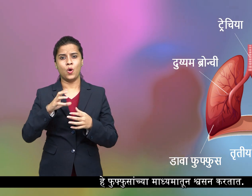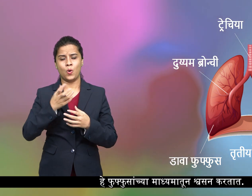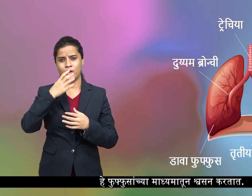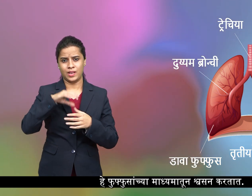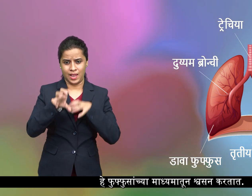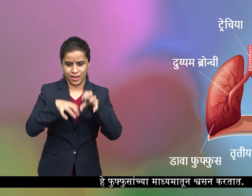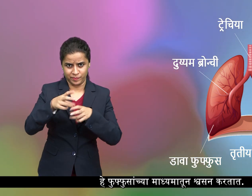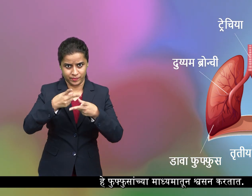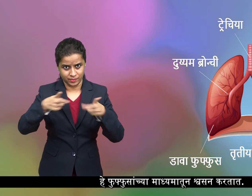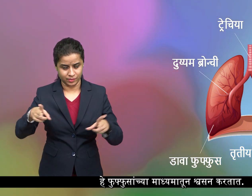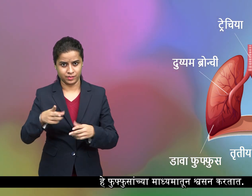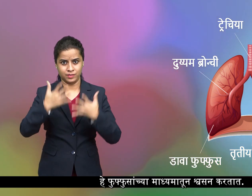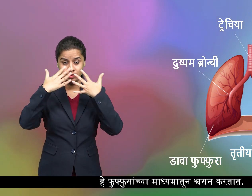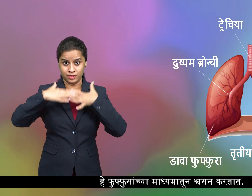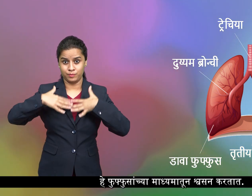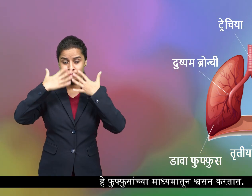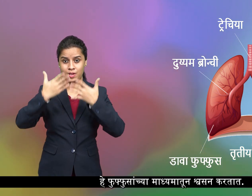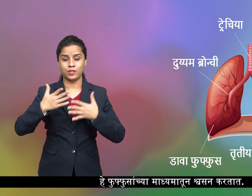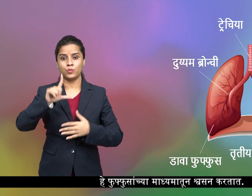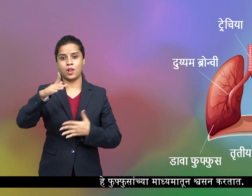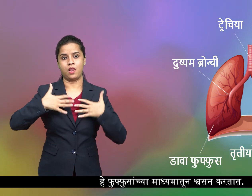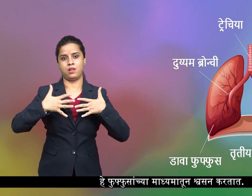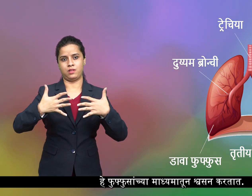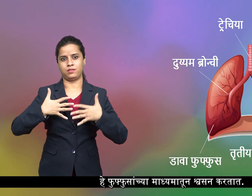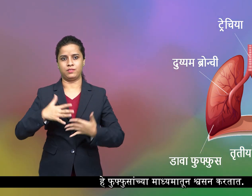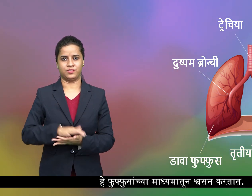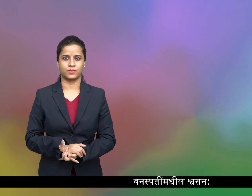हे फुफ्फुसांच्या माध्यमातून श्वसन करतात.